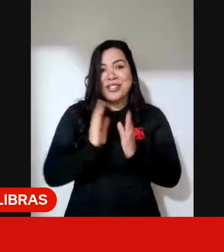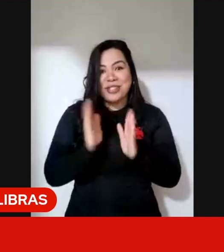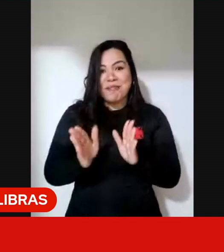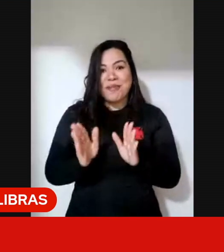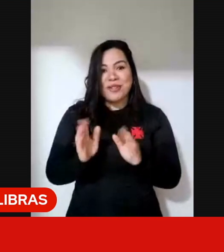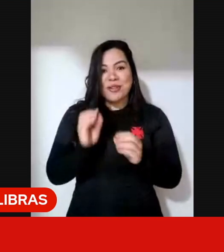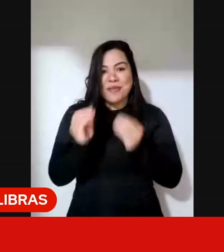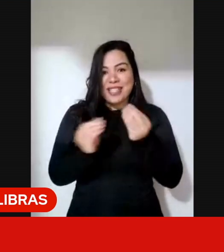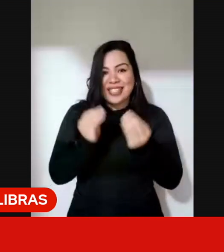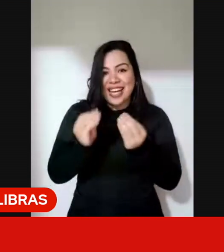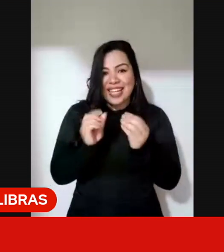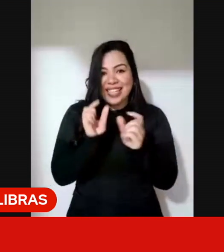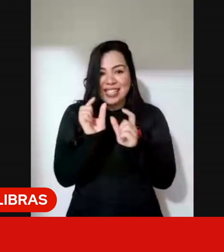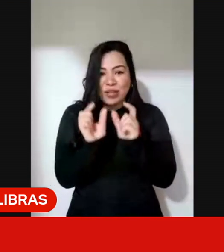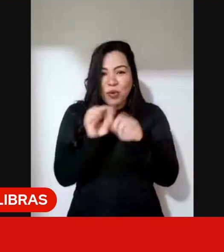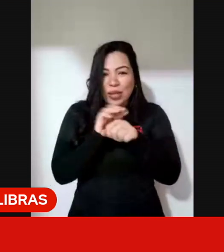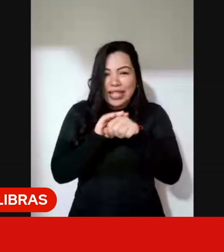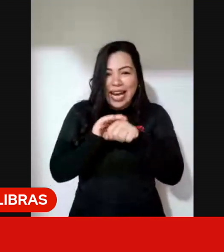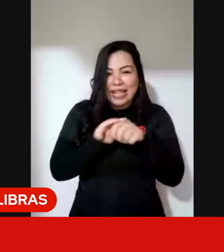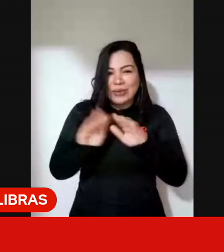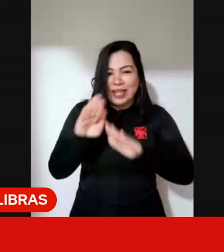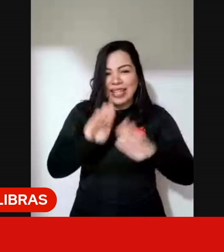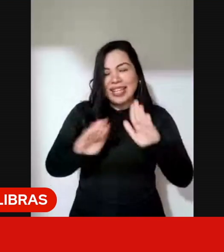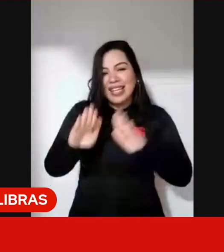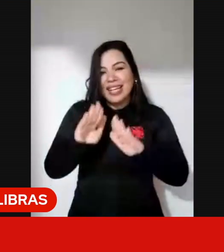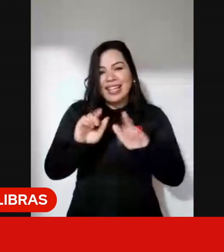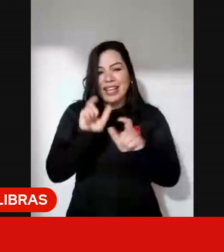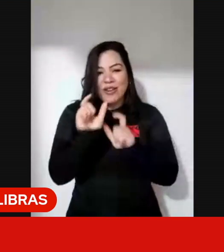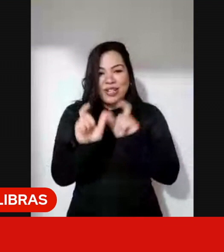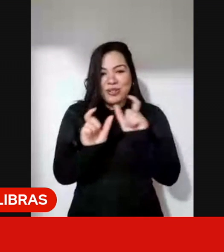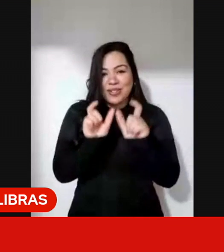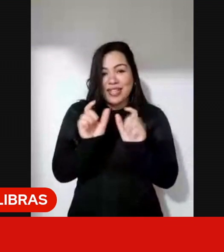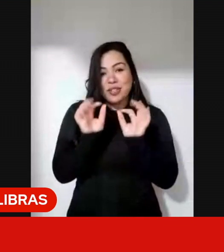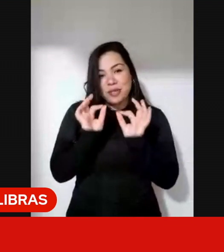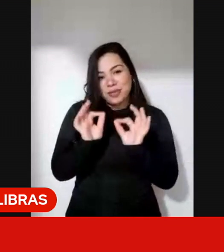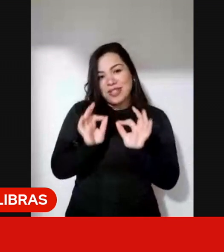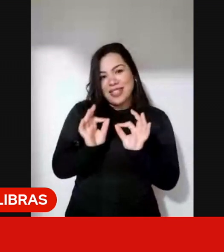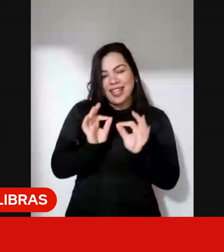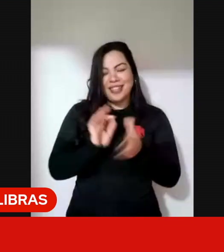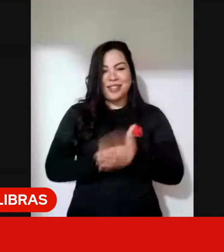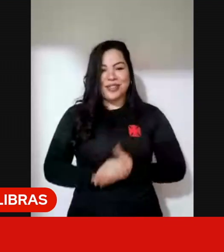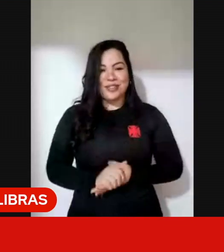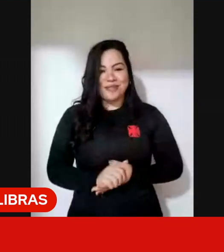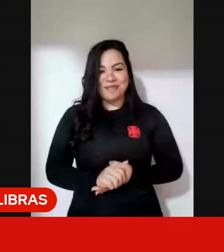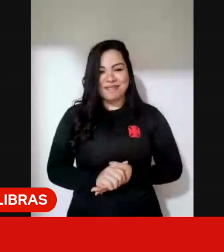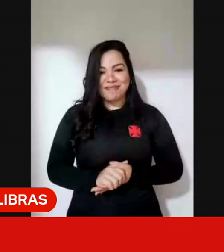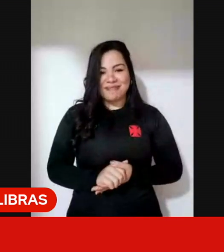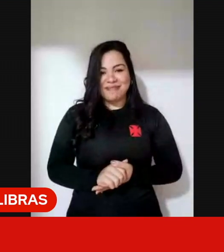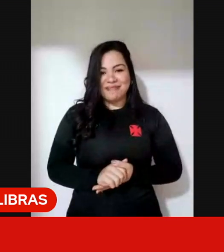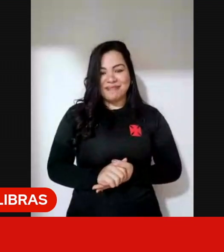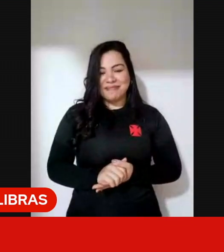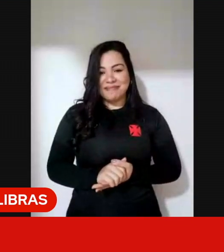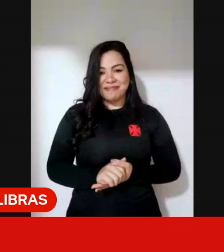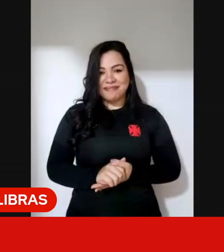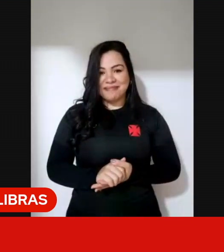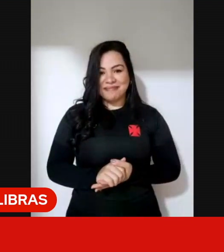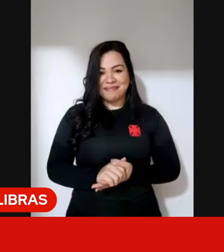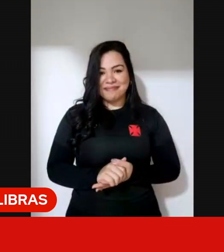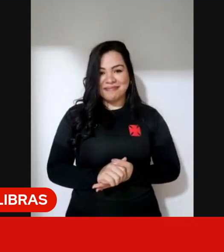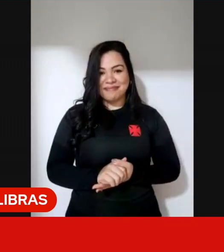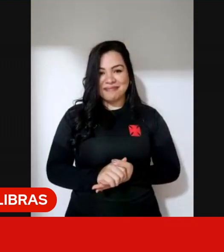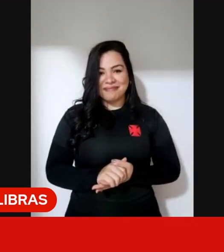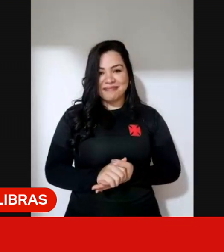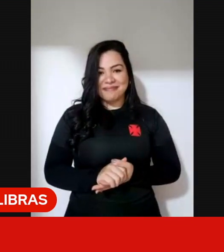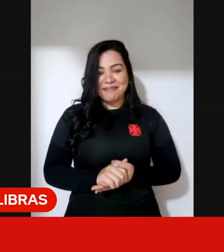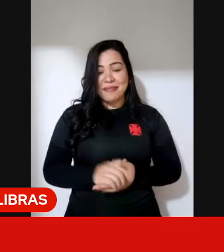por aí a gente já pode começar a ter esse cuidado, né? Na hora de usar as expressões certas. E você